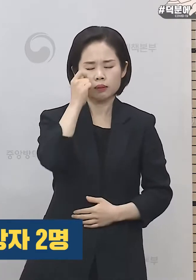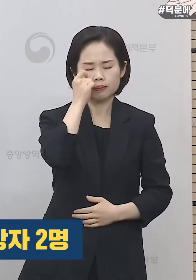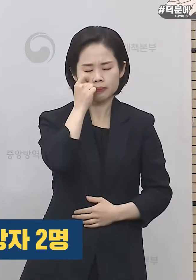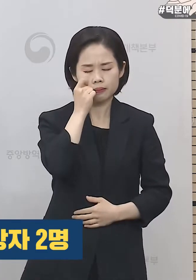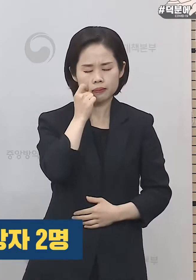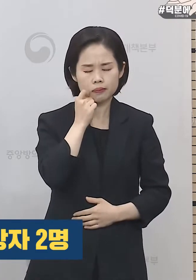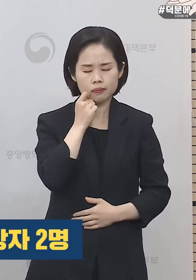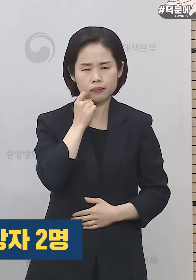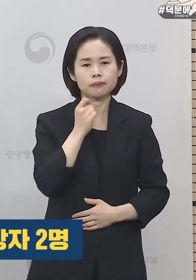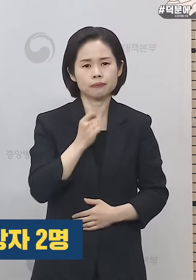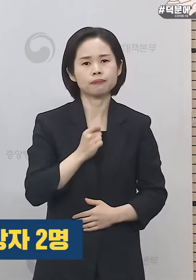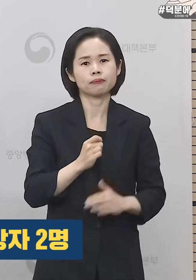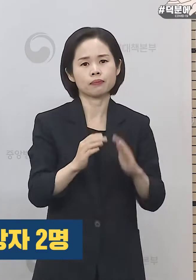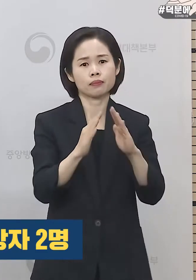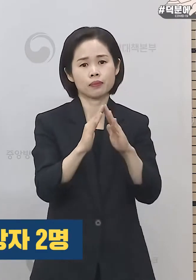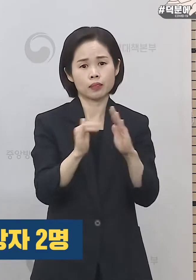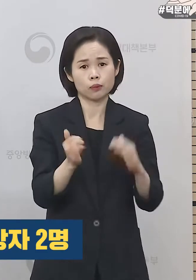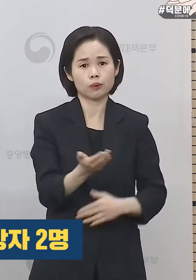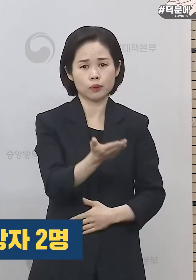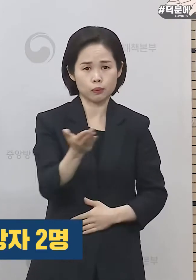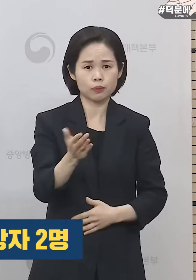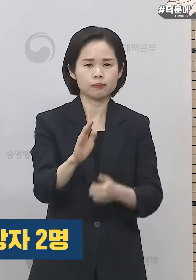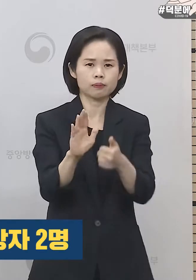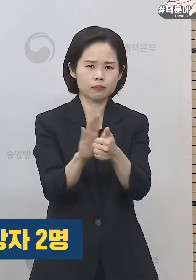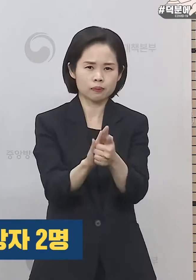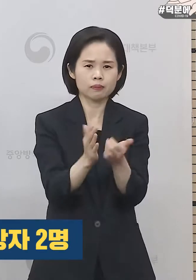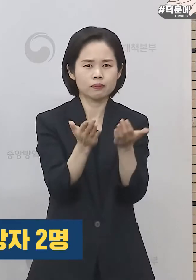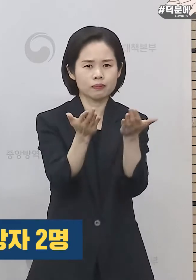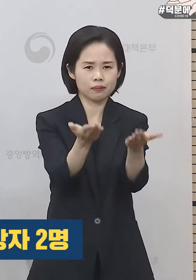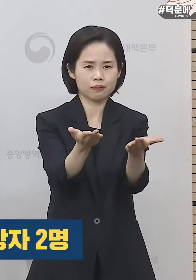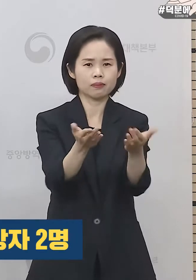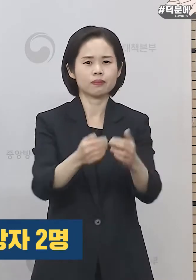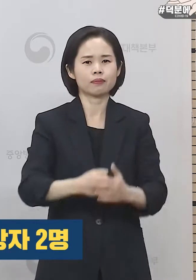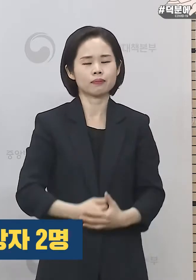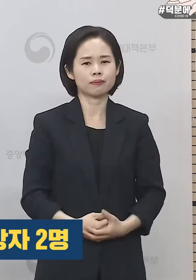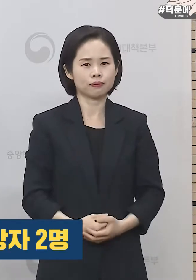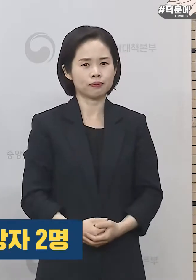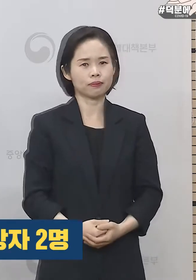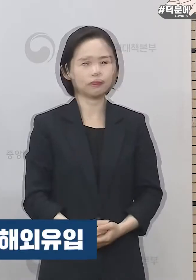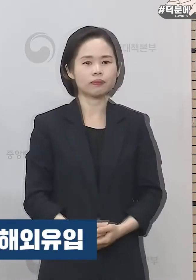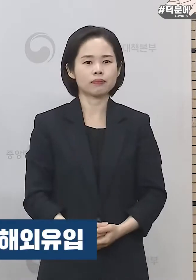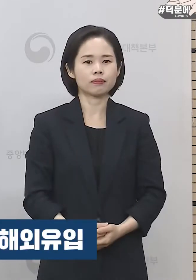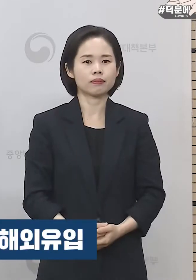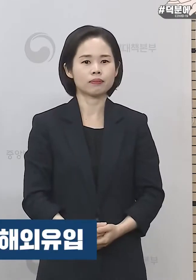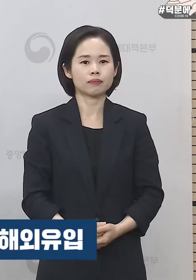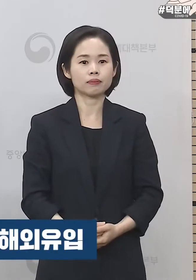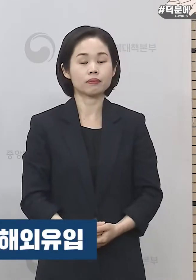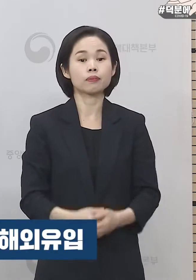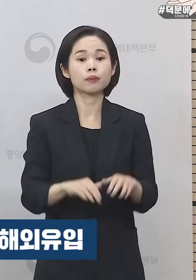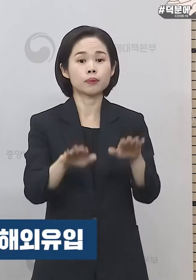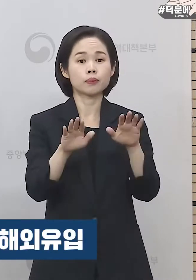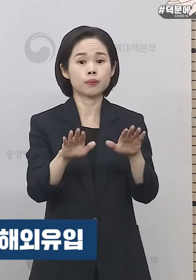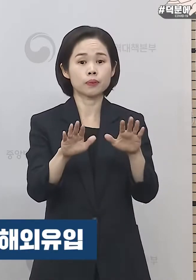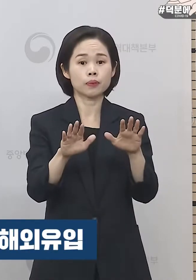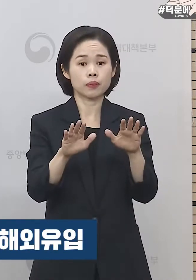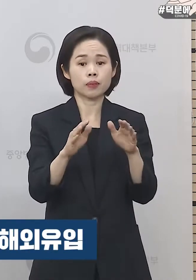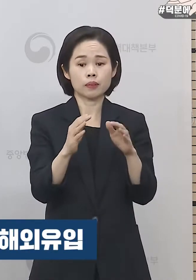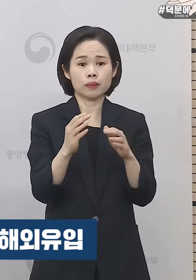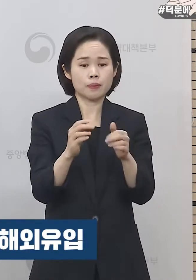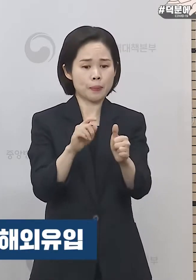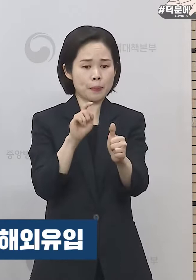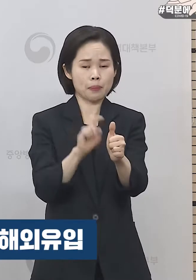고인의 명복을 빌고 유가족 에는 심심한 위로의 말씀을 드립니다 금 에 신규 확진 자